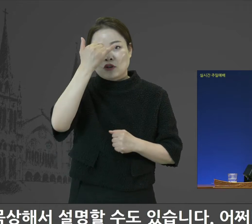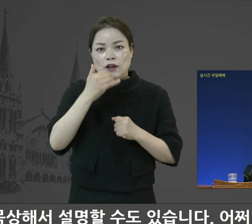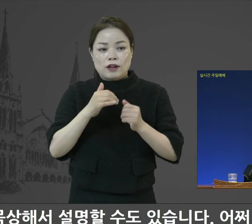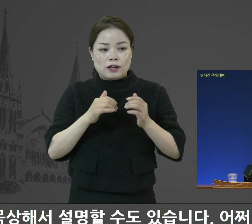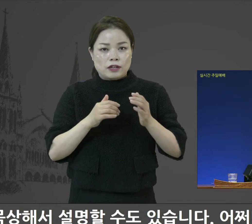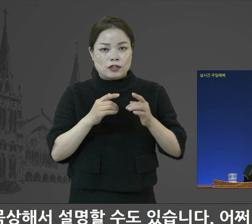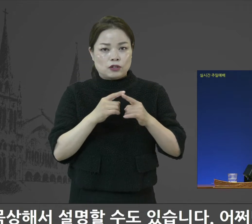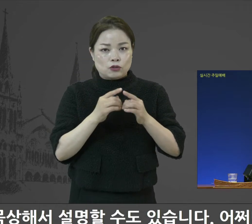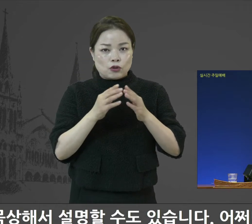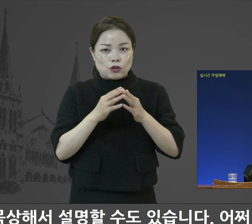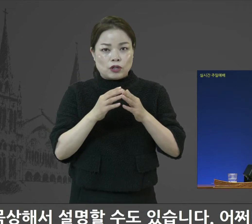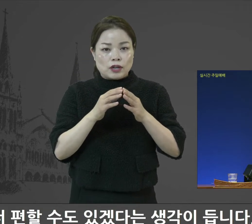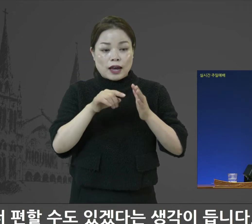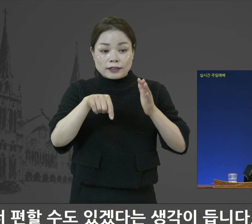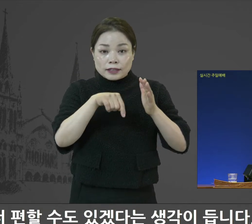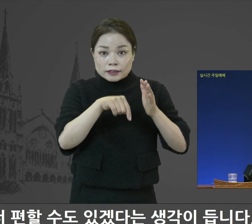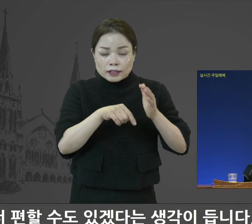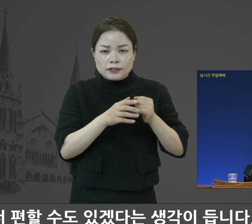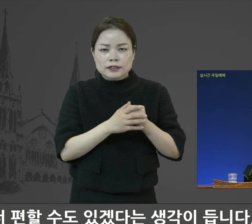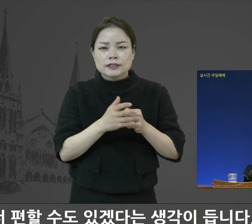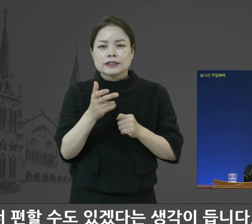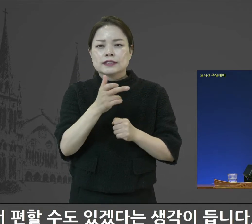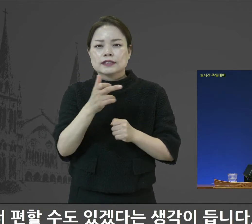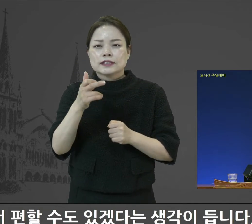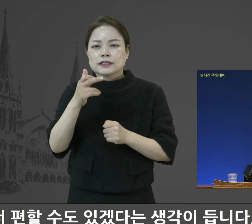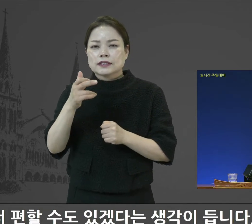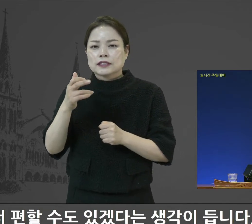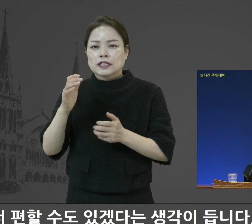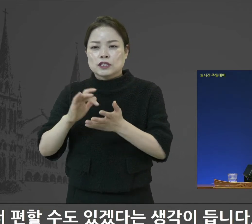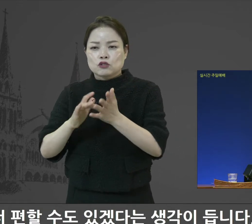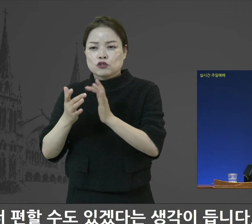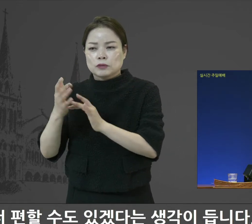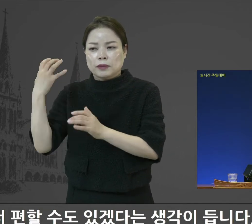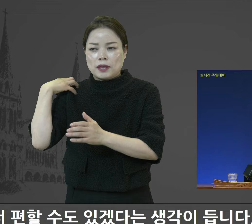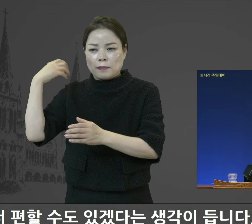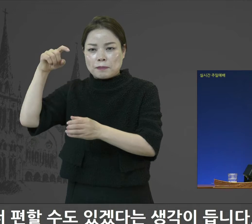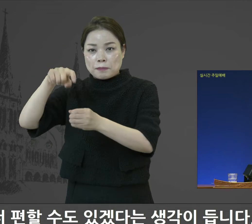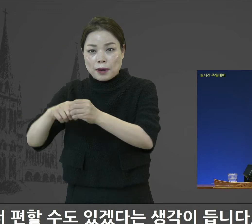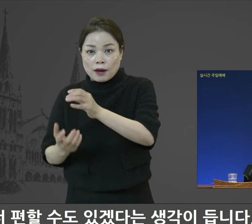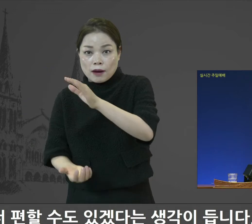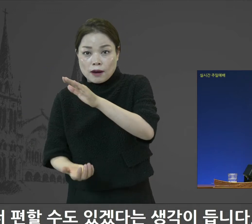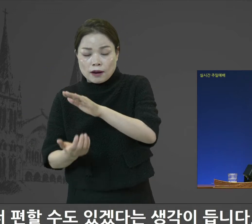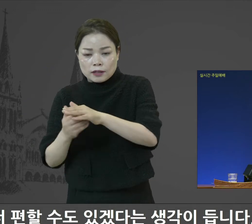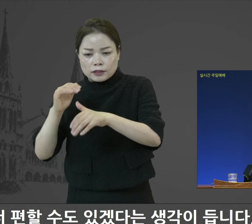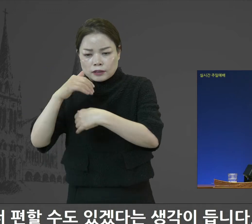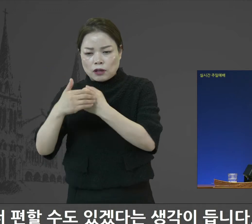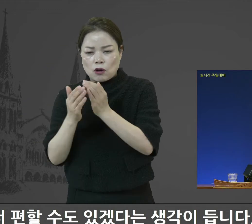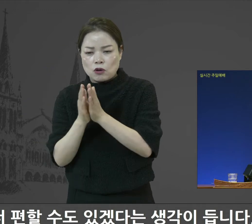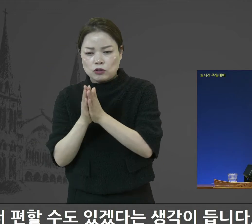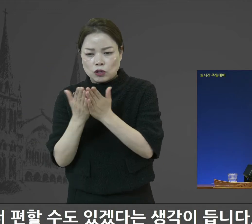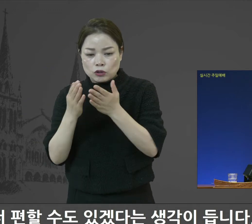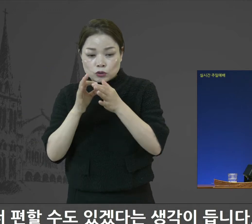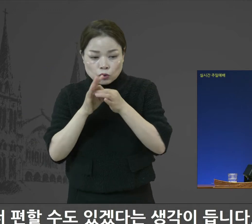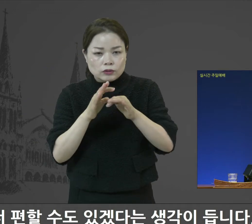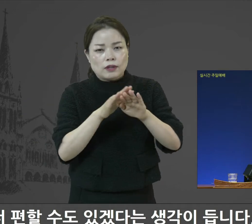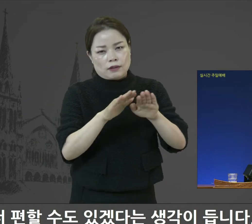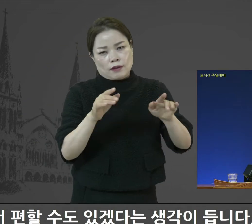충현교회 강단을 통해서는 큰일이 어떤 일인지 성경을 통해서 성경을 풀 수 있기를